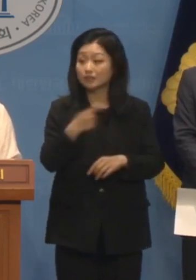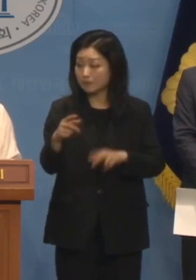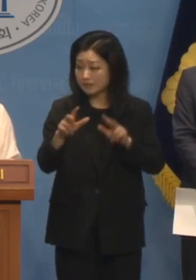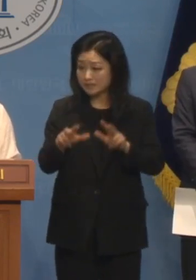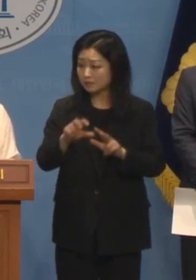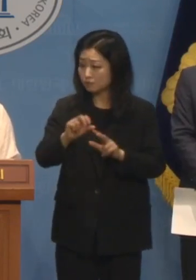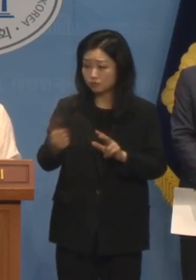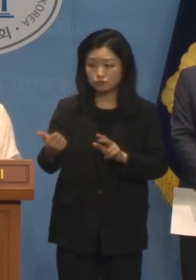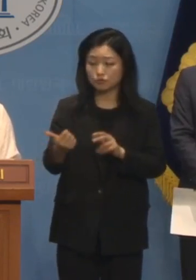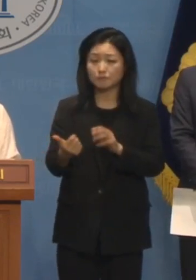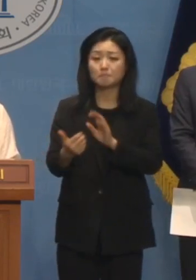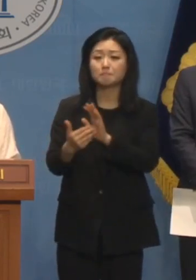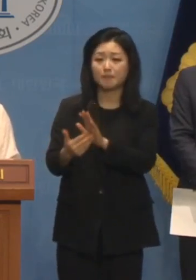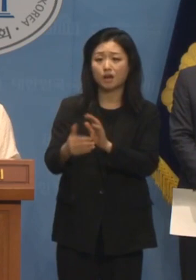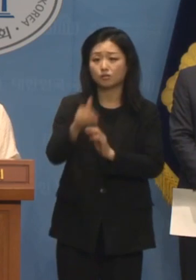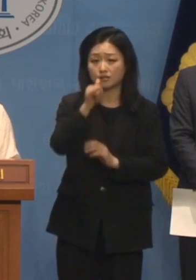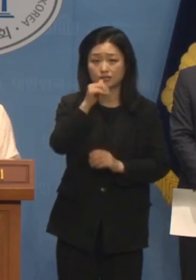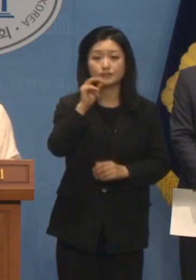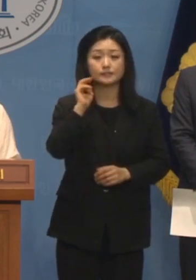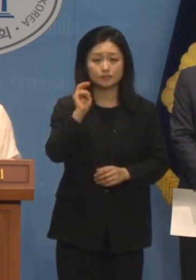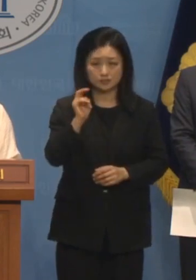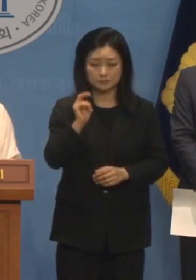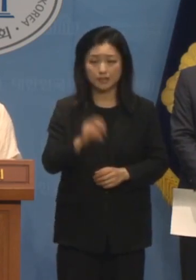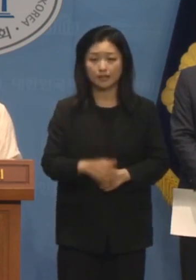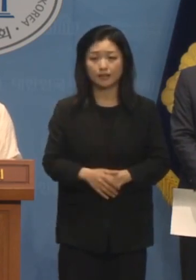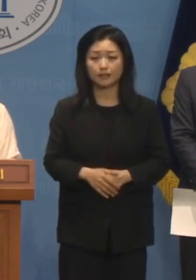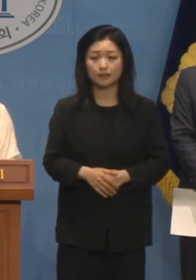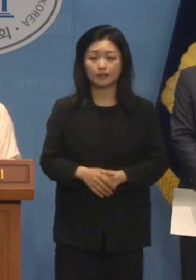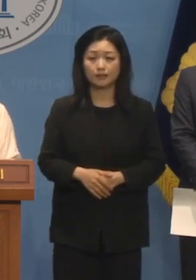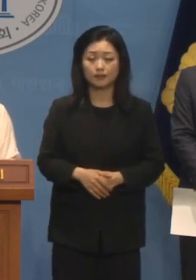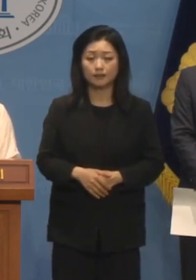많은 죽음은 반복되지 않았을 겁니다.